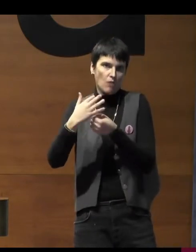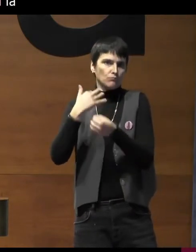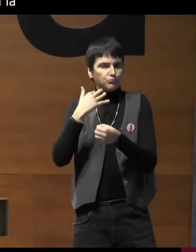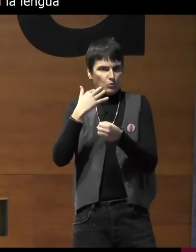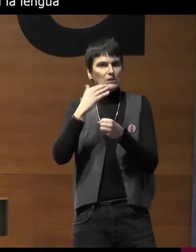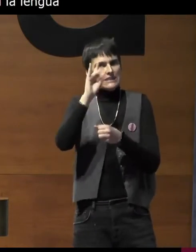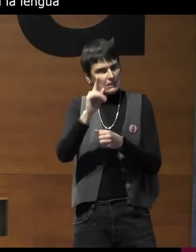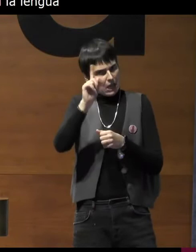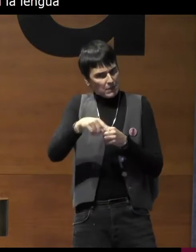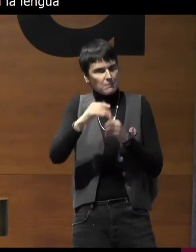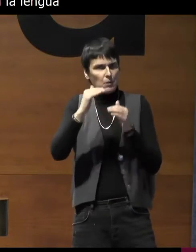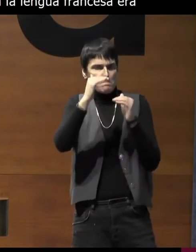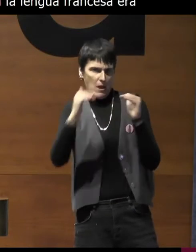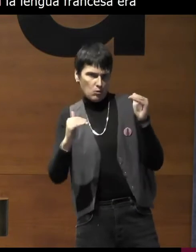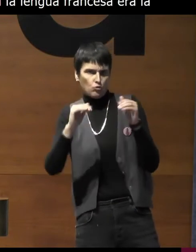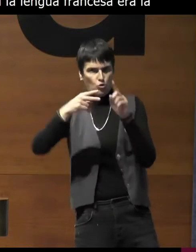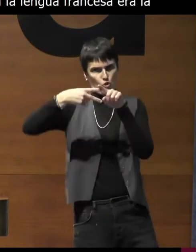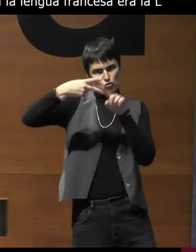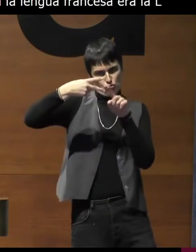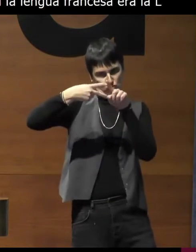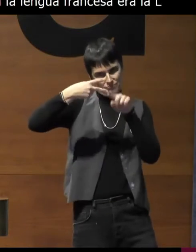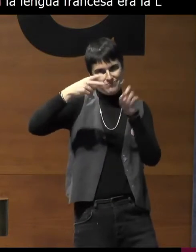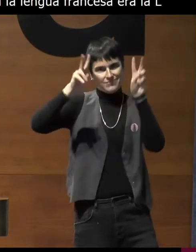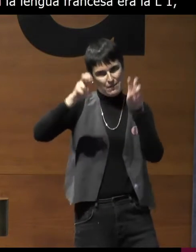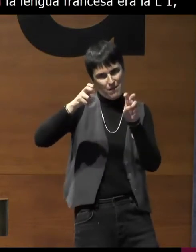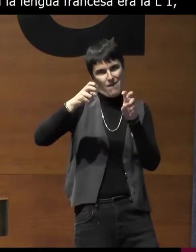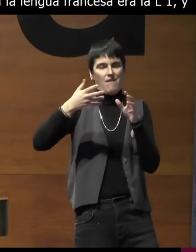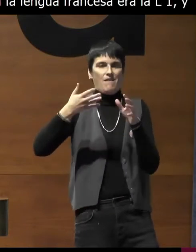por examinarse de lengua de signos francesa,